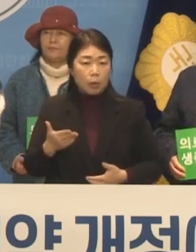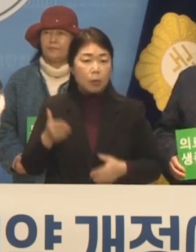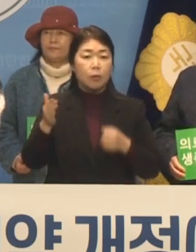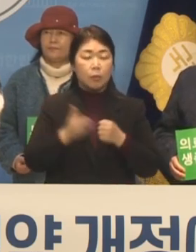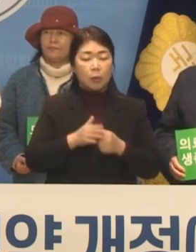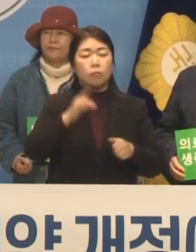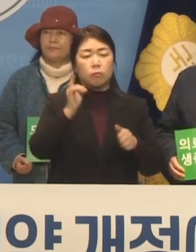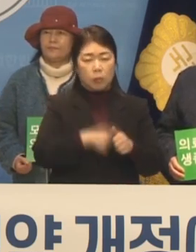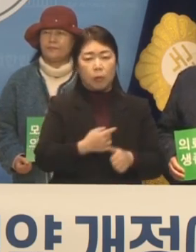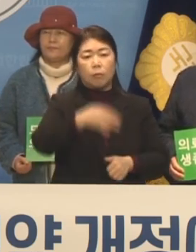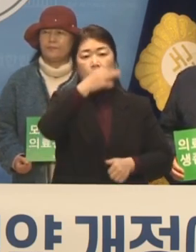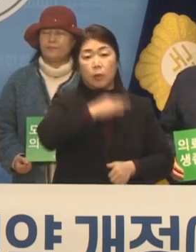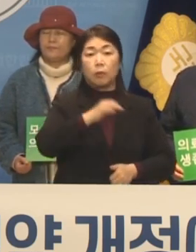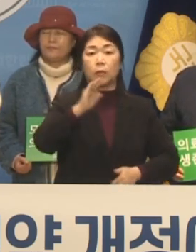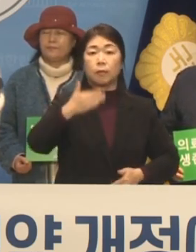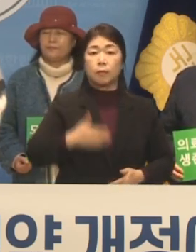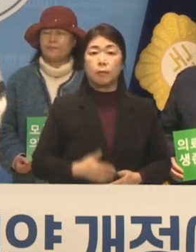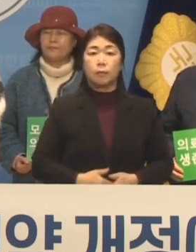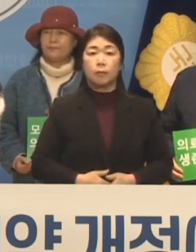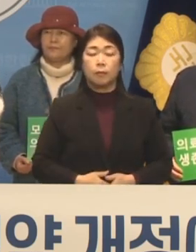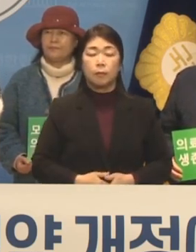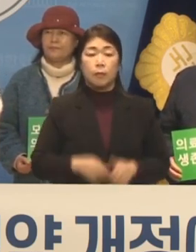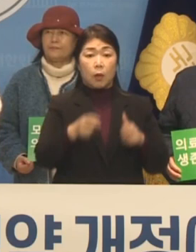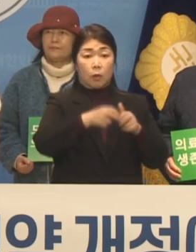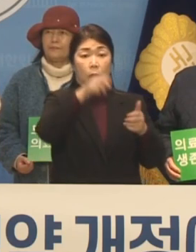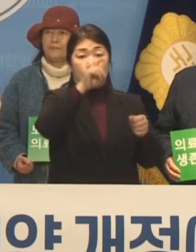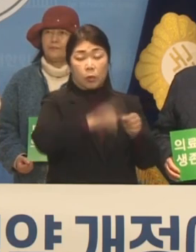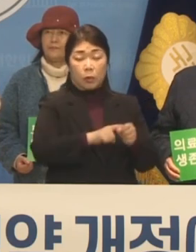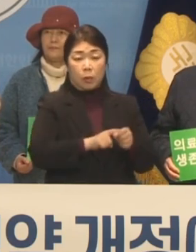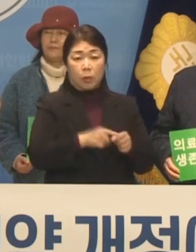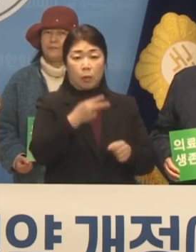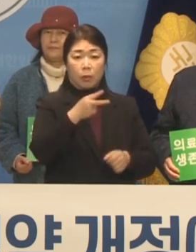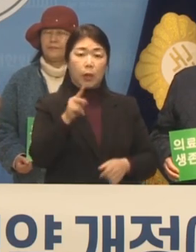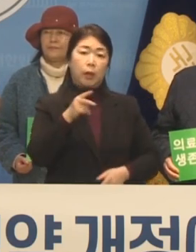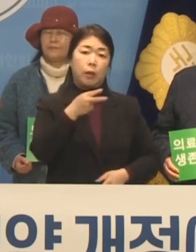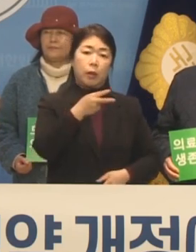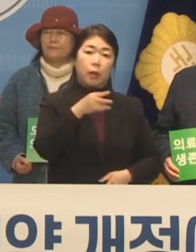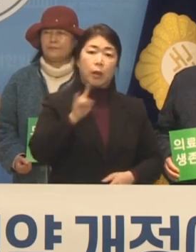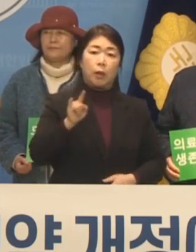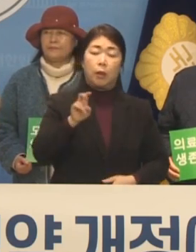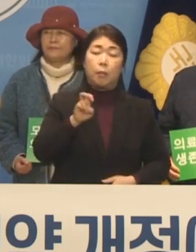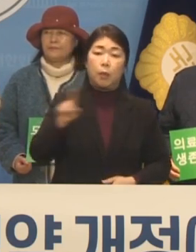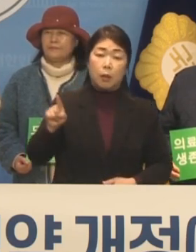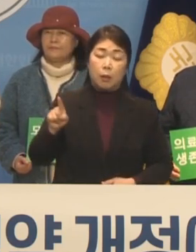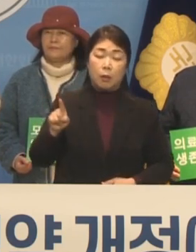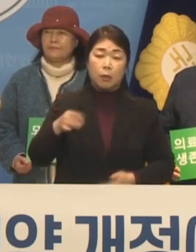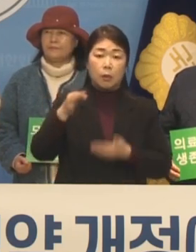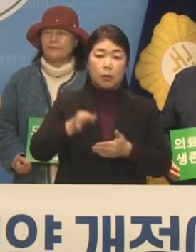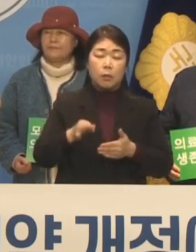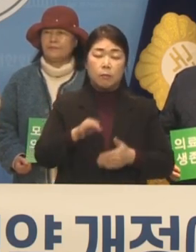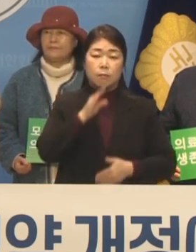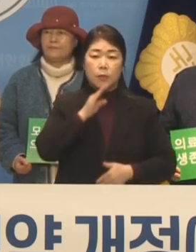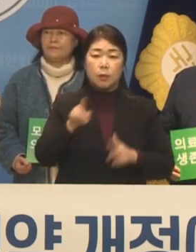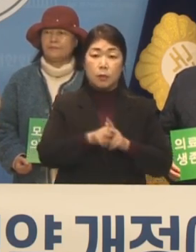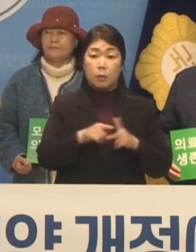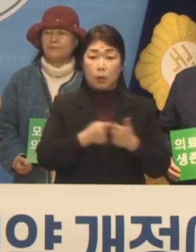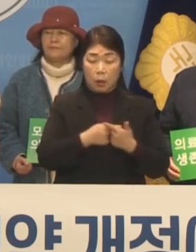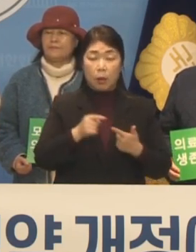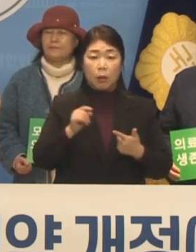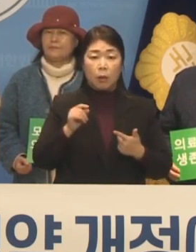있습니다. 의료 목적의 대마가 지니는 가치를 올바르게 이해하고 변화의 흐름에 적극적으로